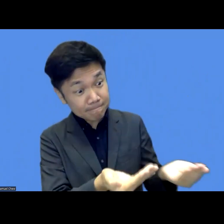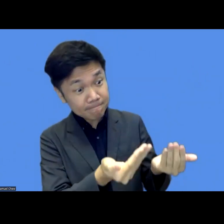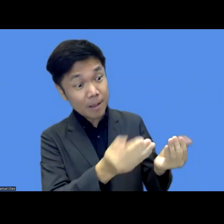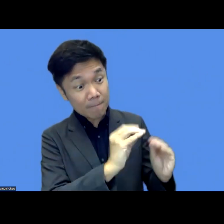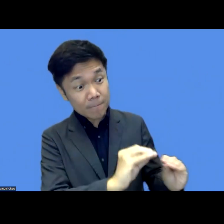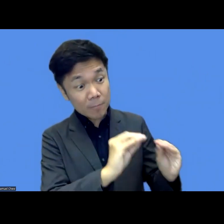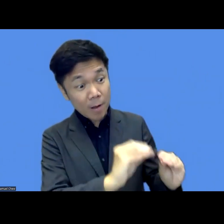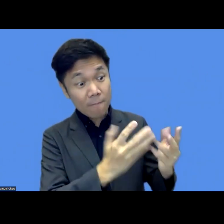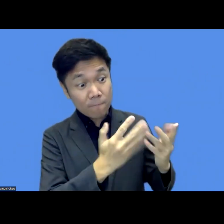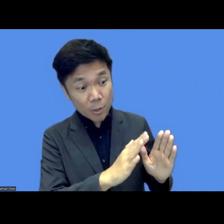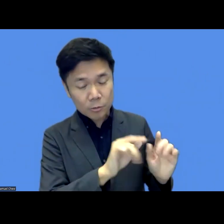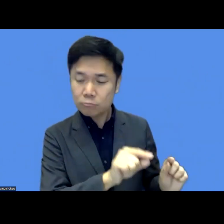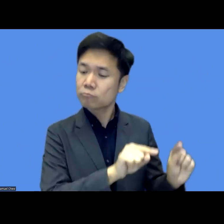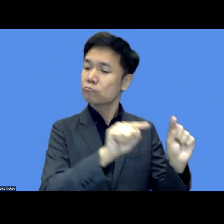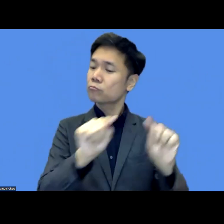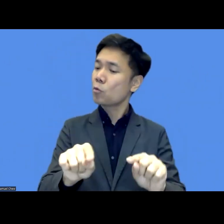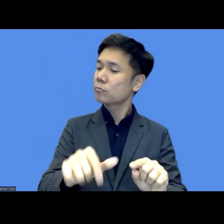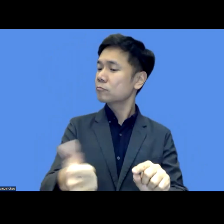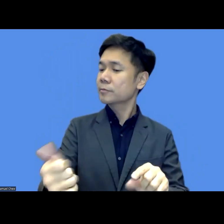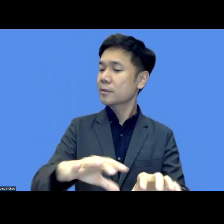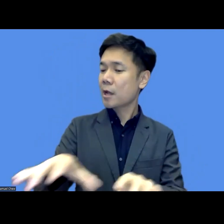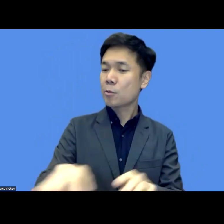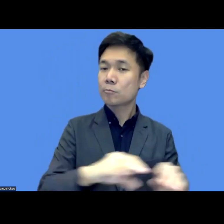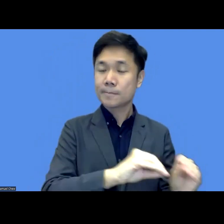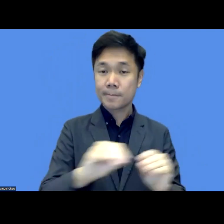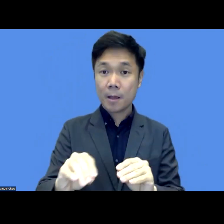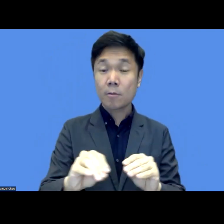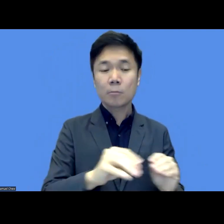impulsionar la autosuficiencia de los